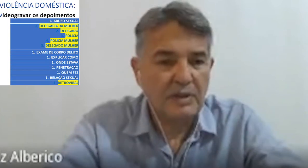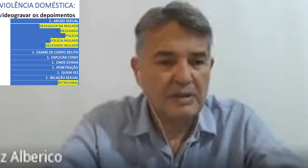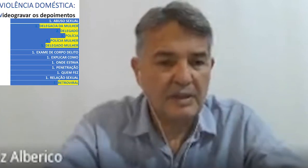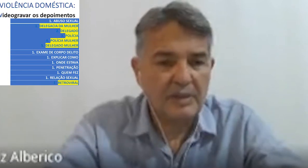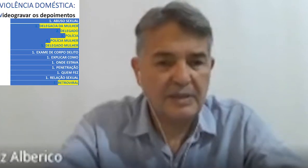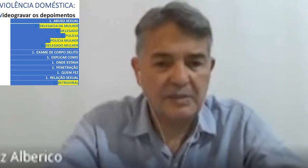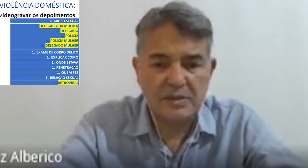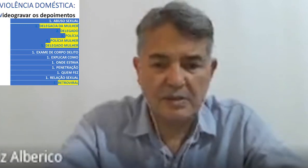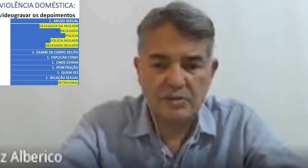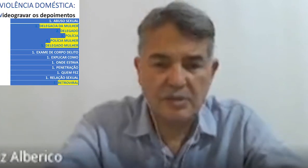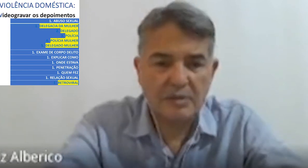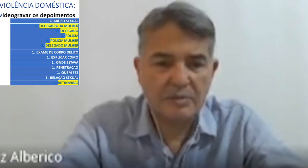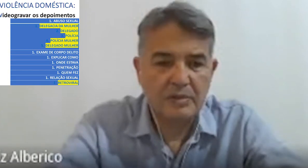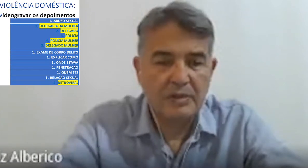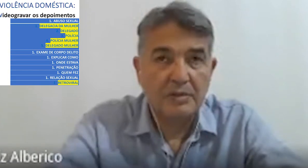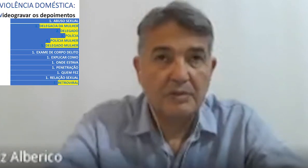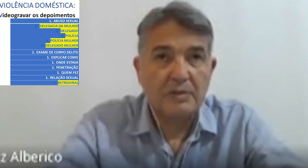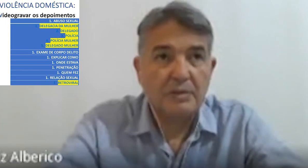Transar, a relação sexual.